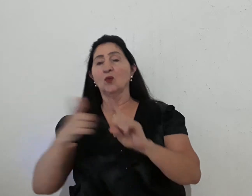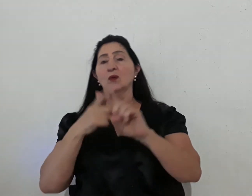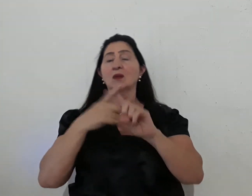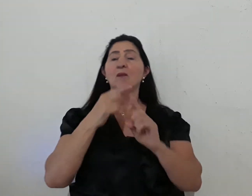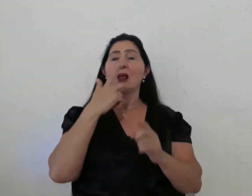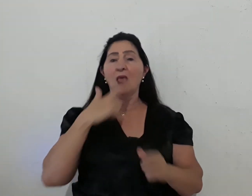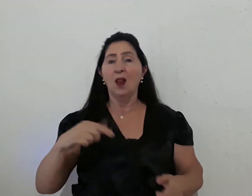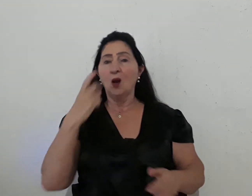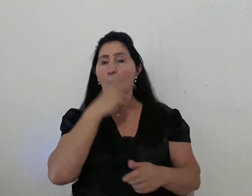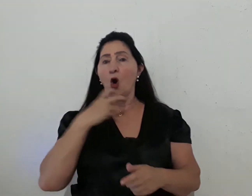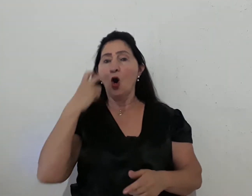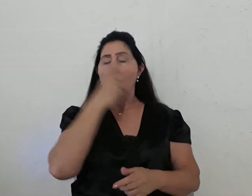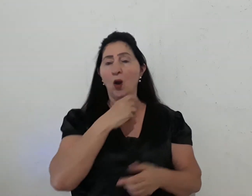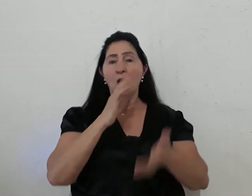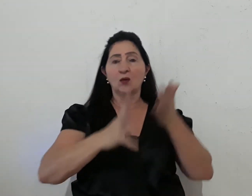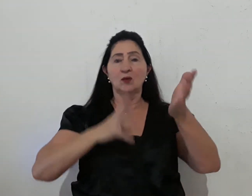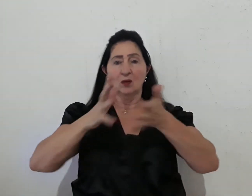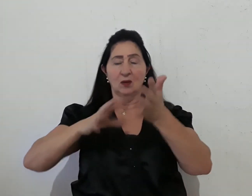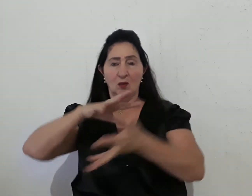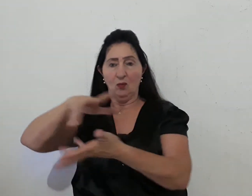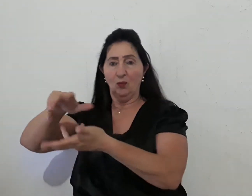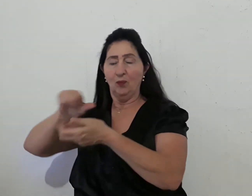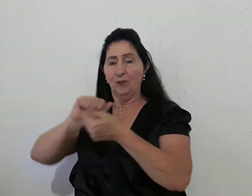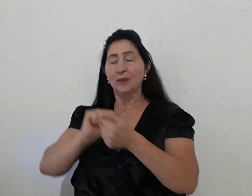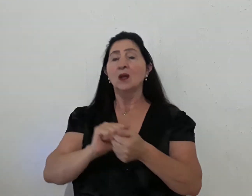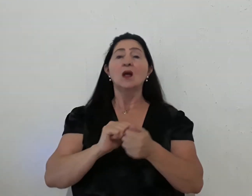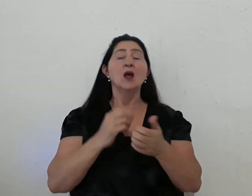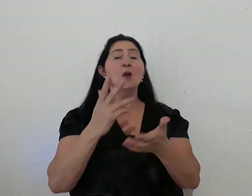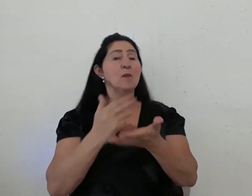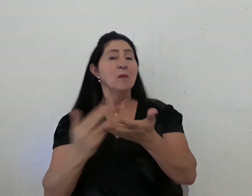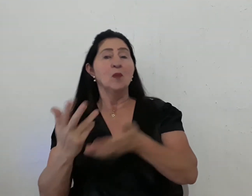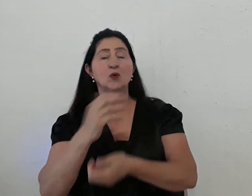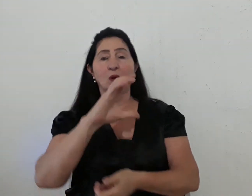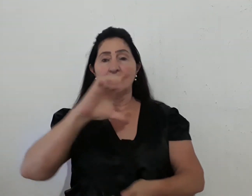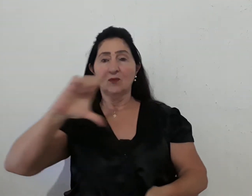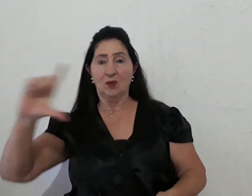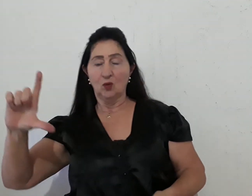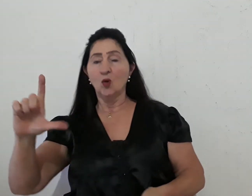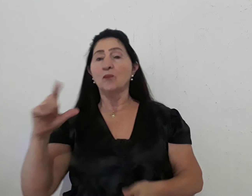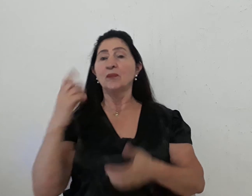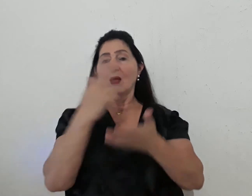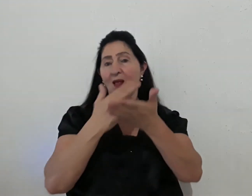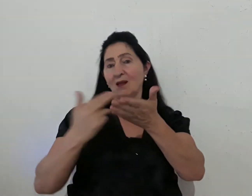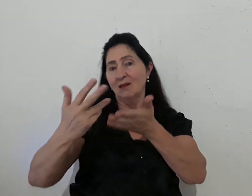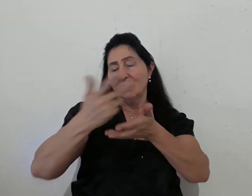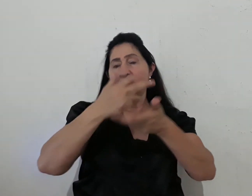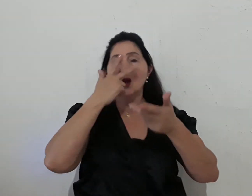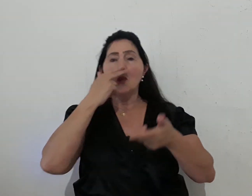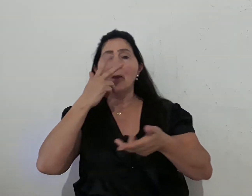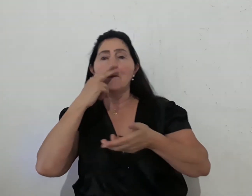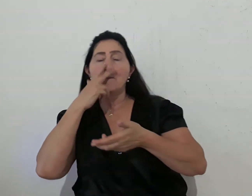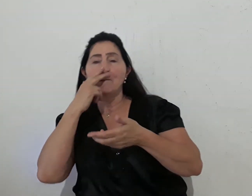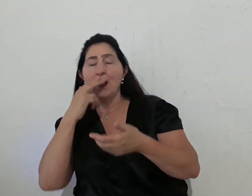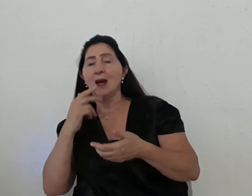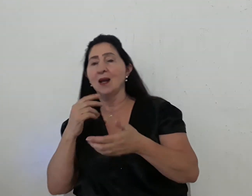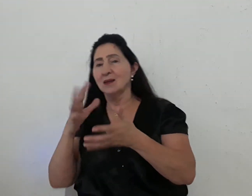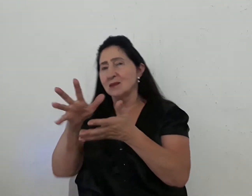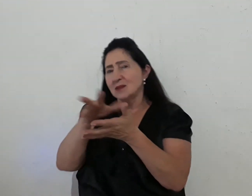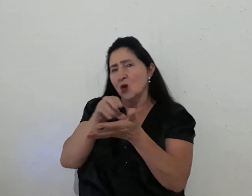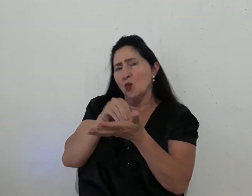sinais. Muitos classificadores são icônicos em seu significado, pela semelhança entre a sua forma